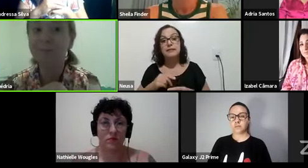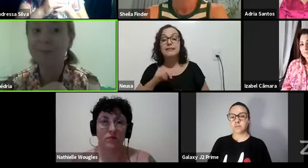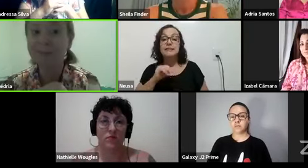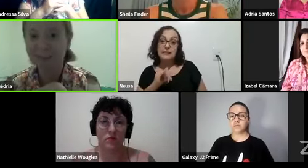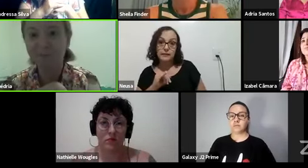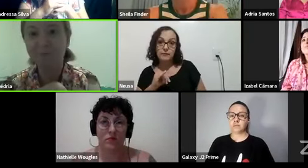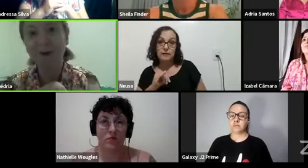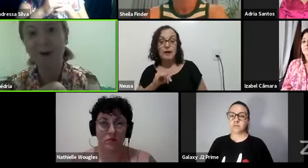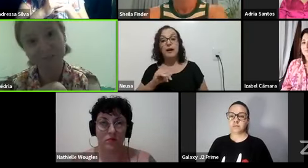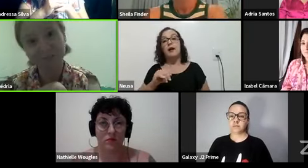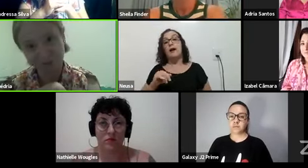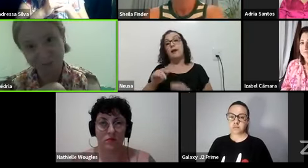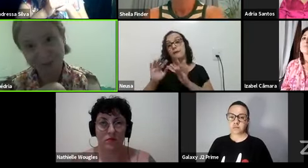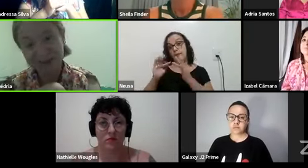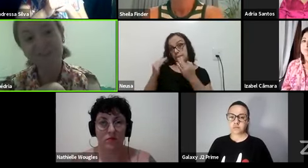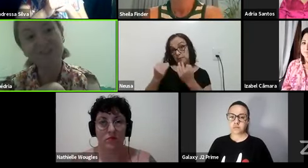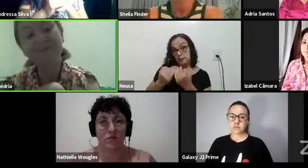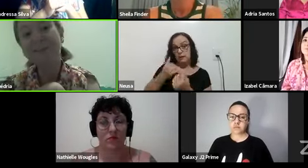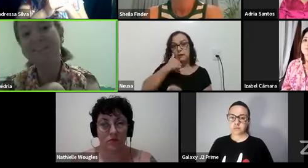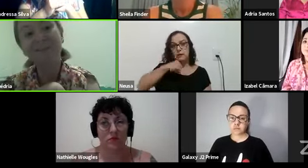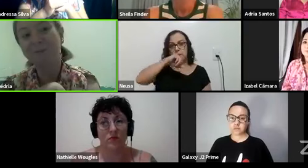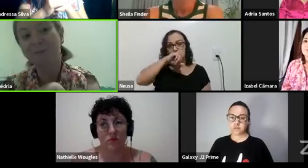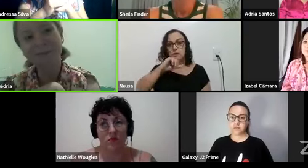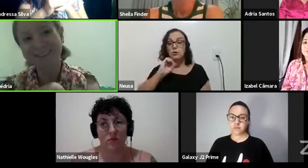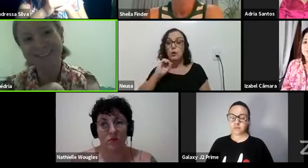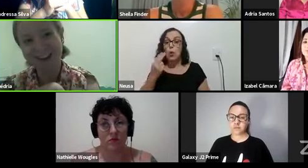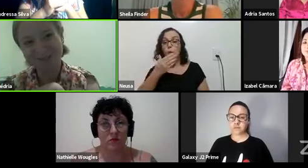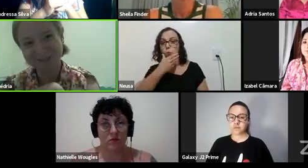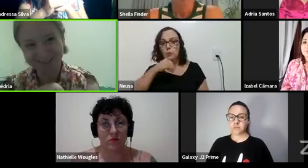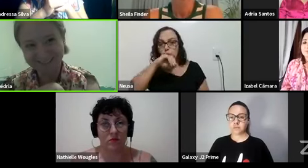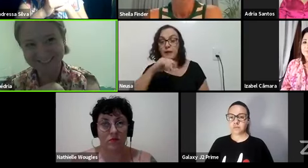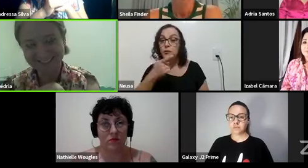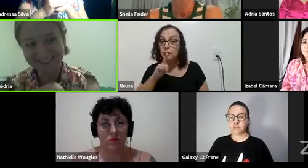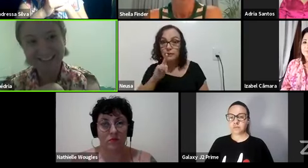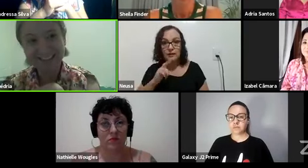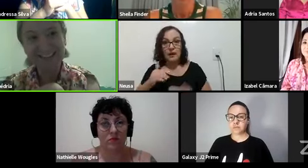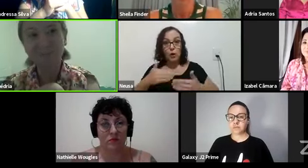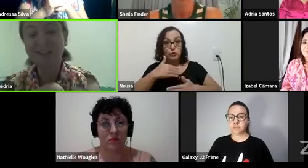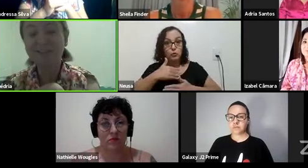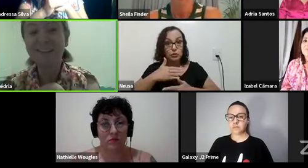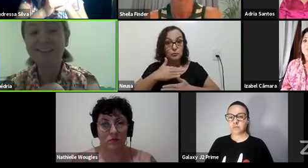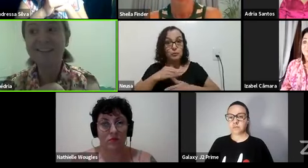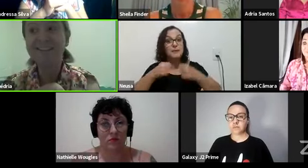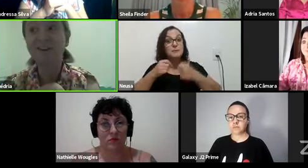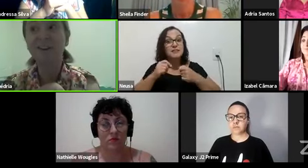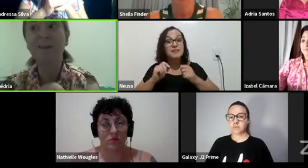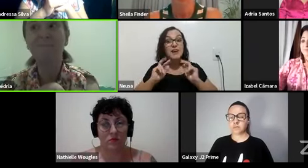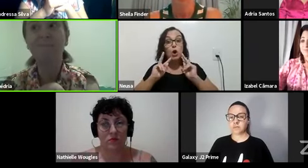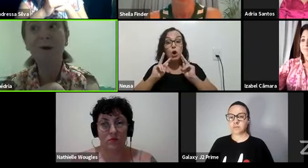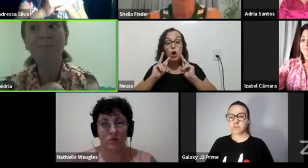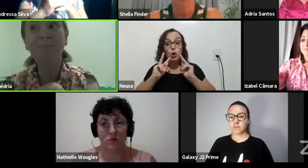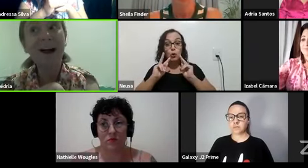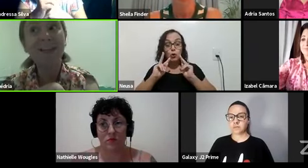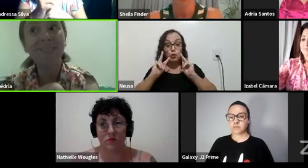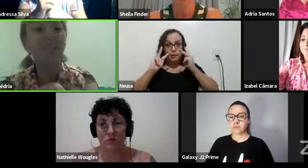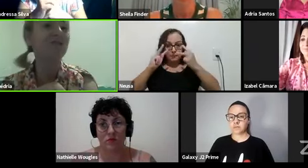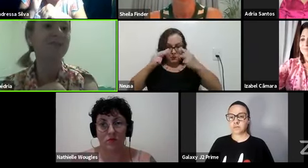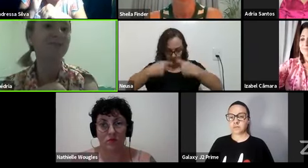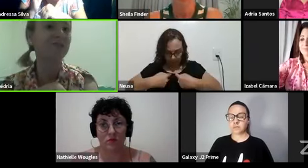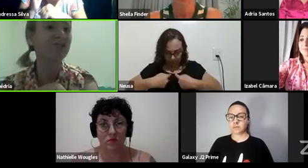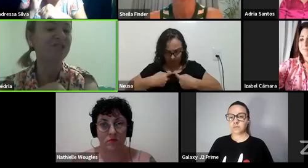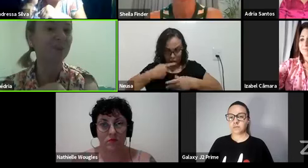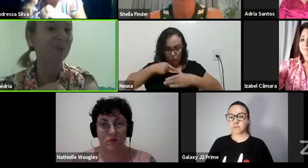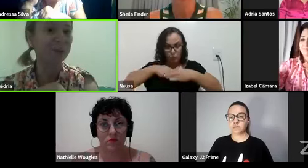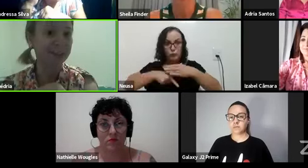fenótipo ampliado para autismo. A gente precisa muito se autoconhecer. E eu tenho certeza, assim, ó, que boa parte